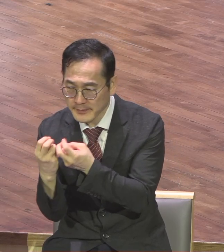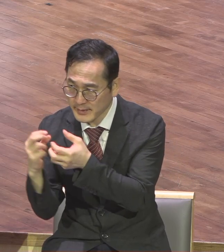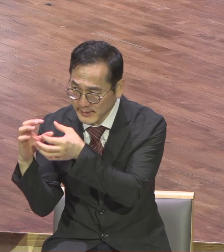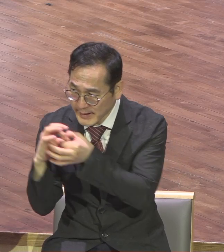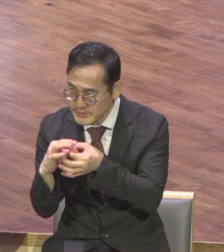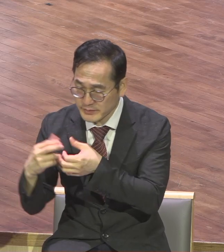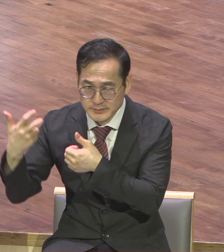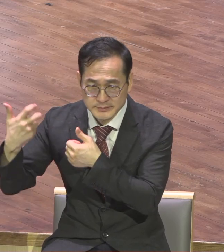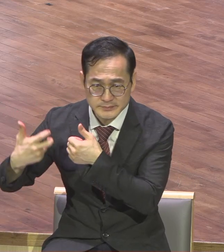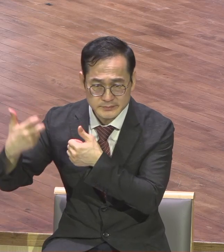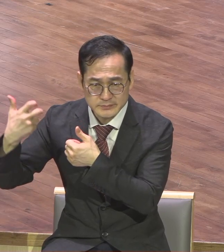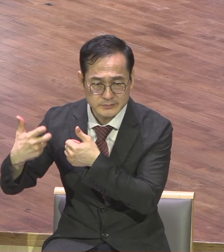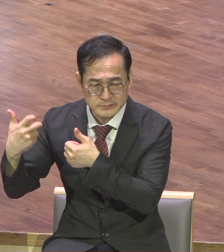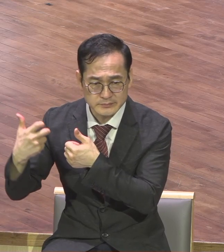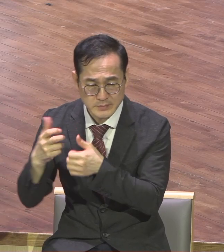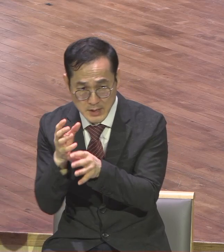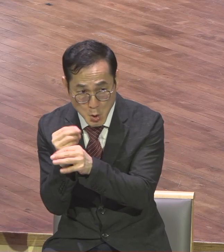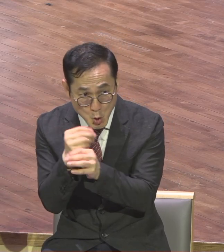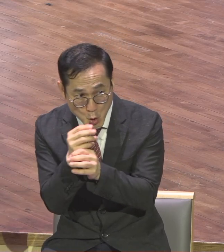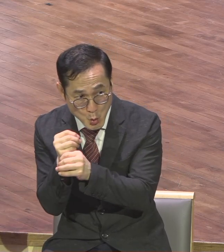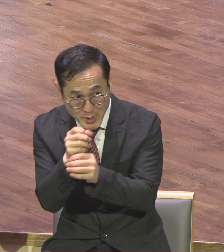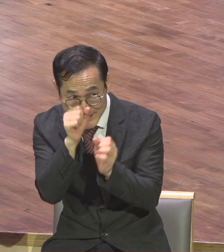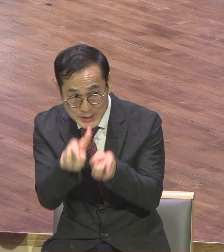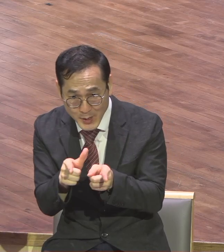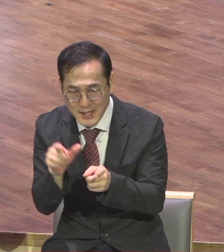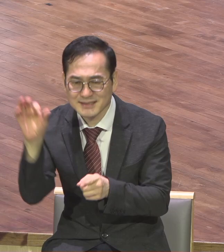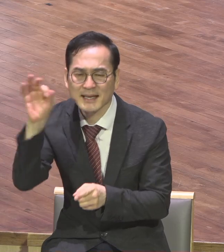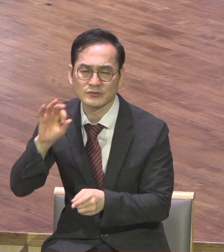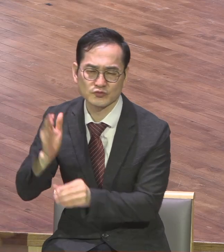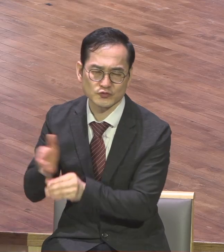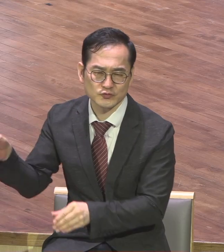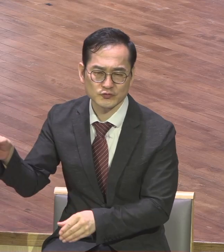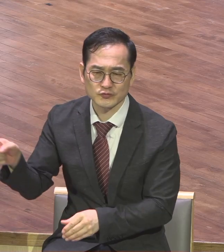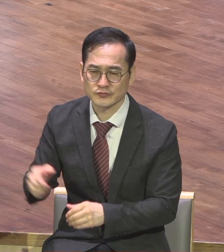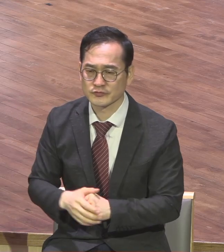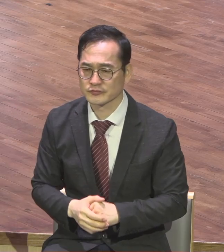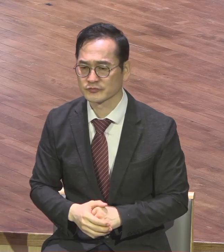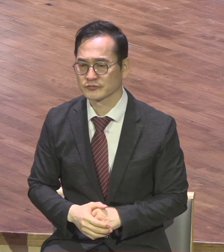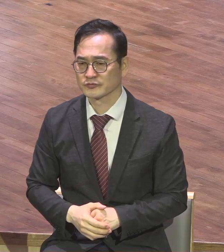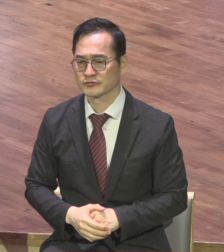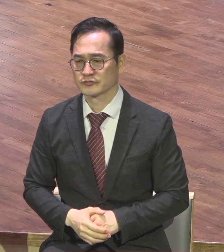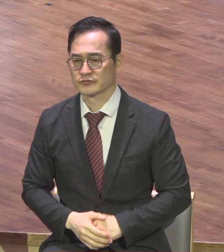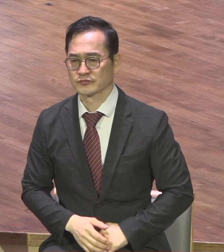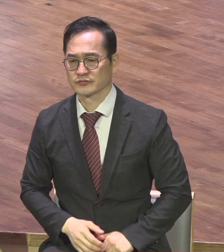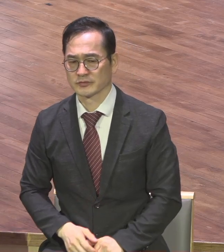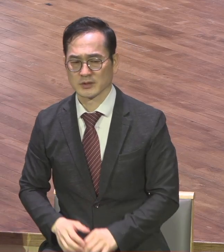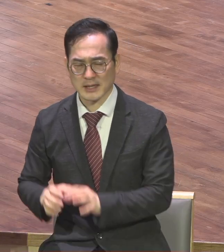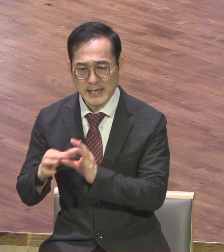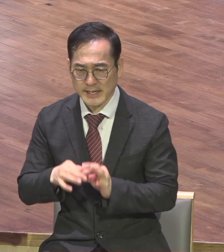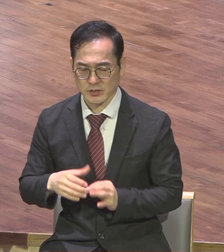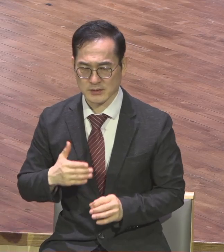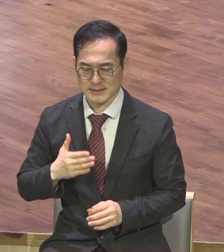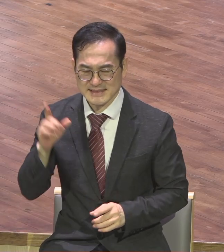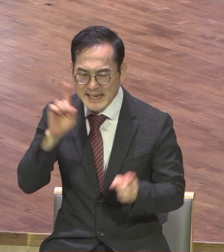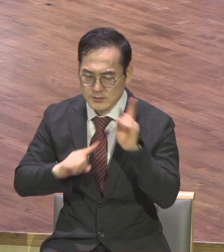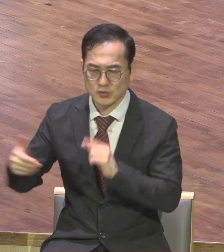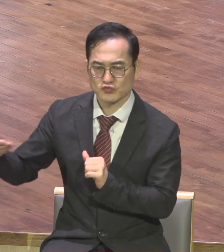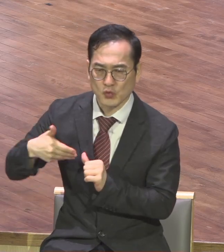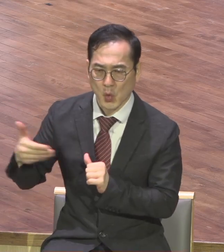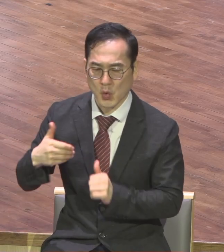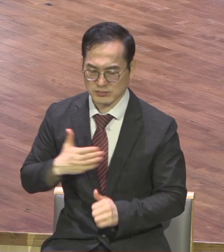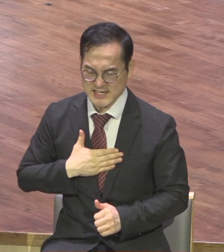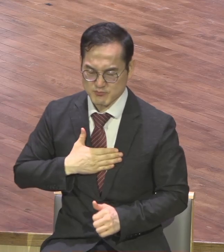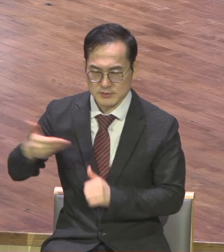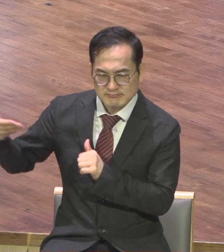박살내버려. 우리에게 영적 싸움이 아니라 육신적 싸움을 하도록 계속 감정을 건드려서 사도님 상황에서 육신적